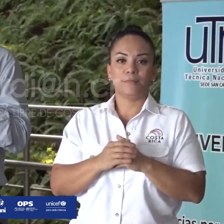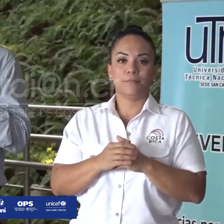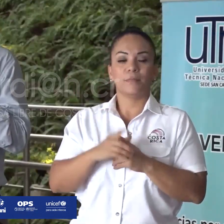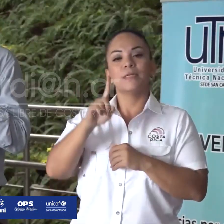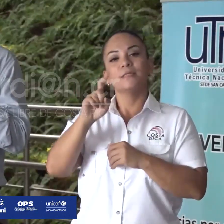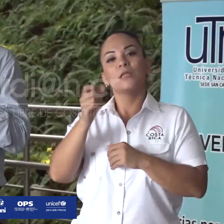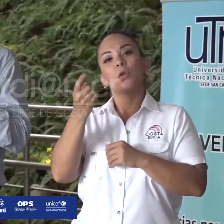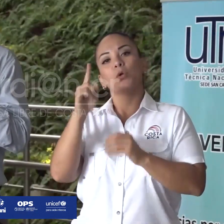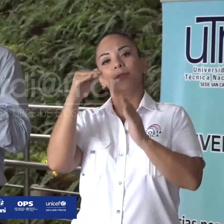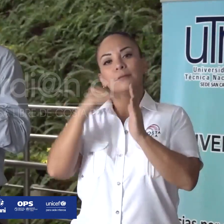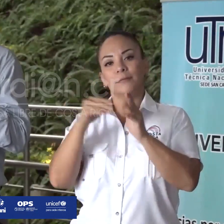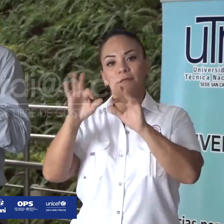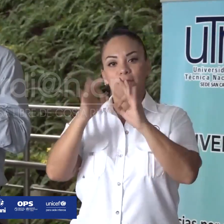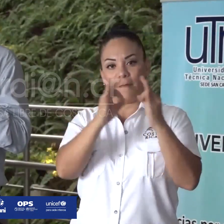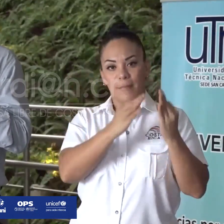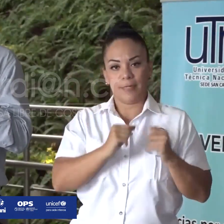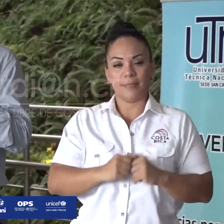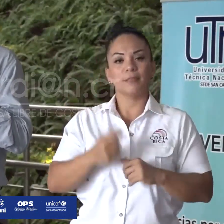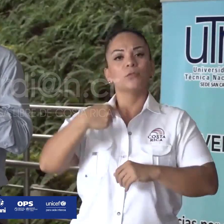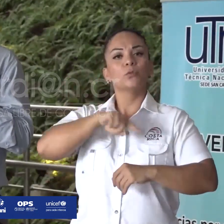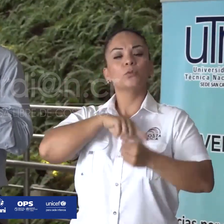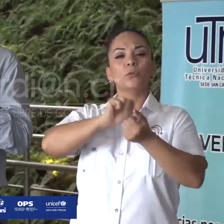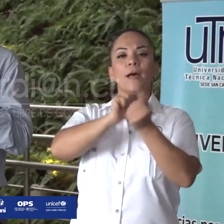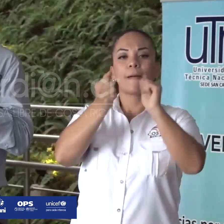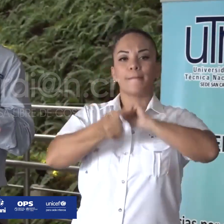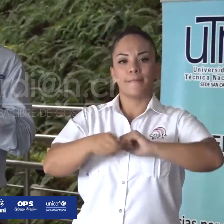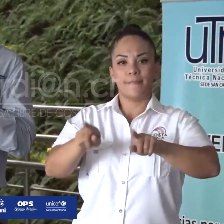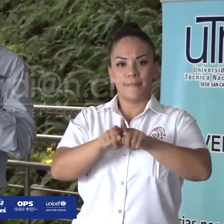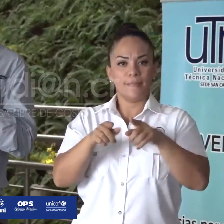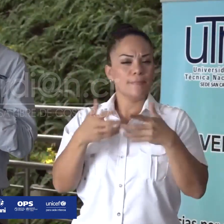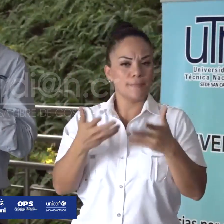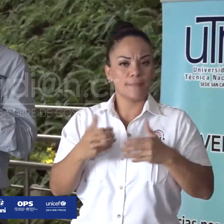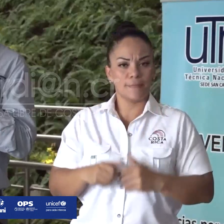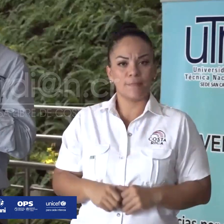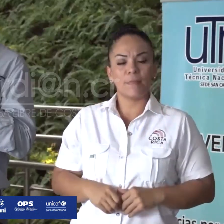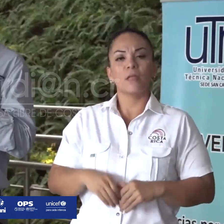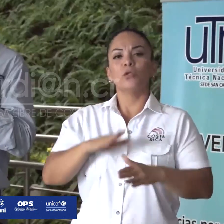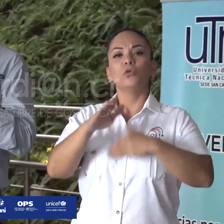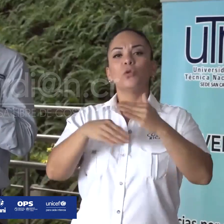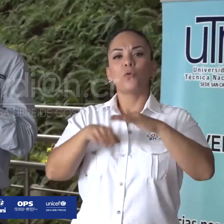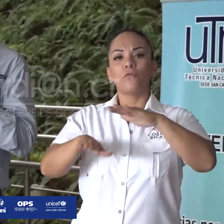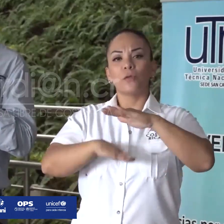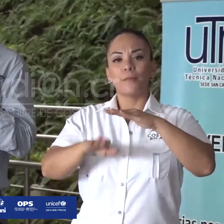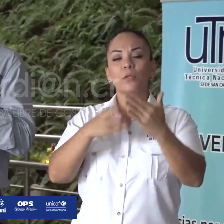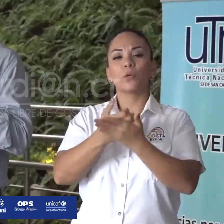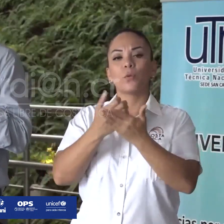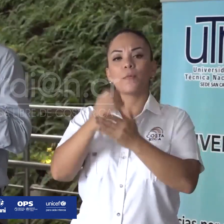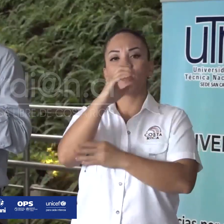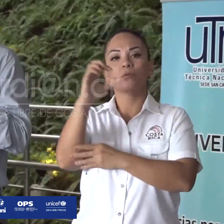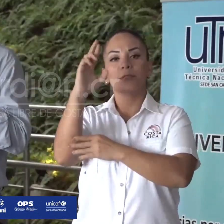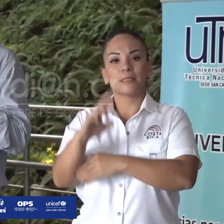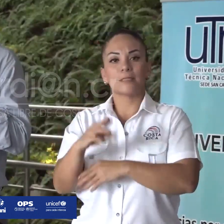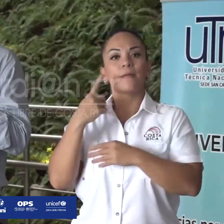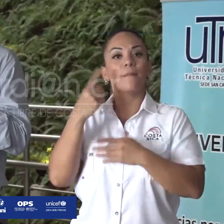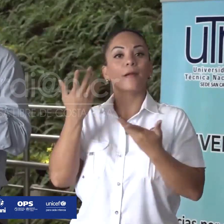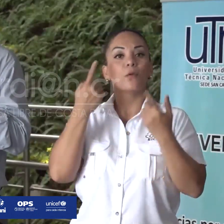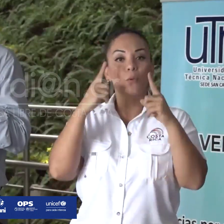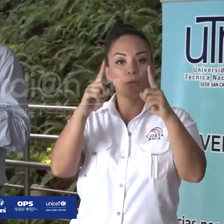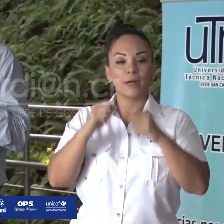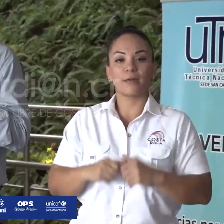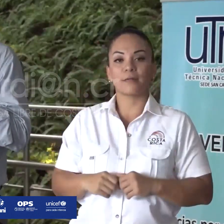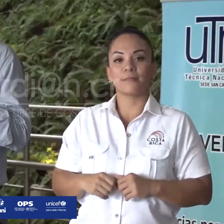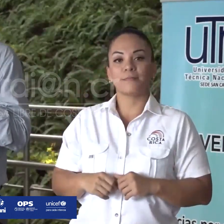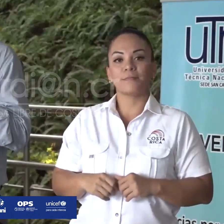111.000 de ellas y estamos cambiando los fundamentos de la economía costarricense para